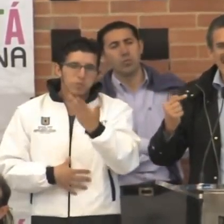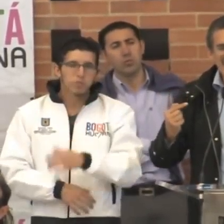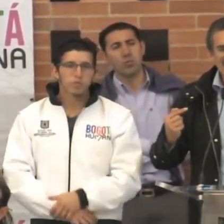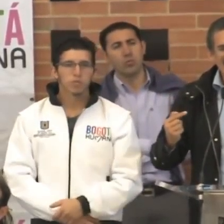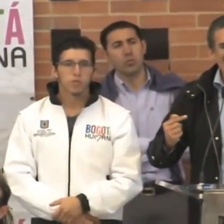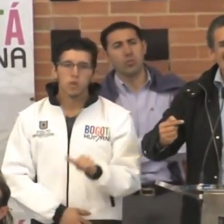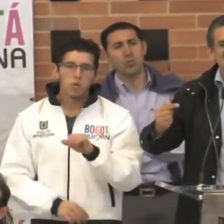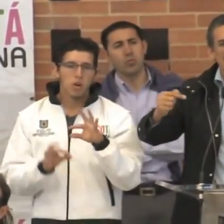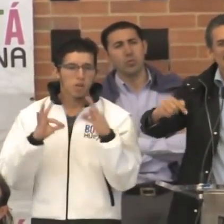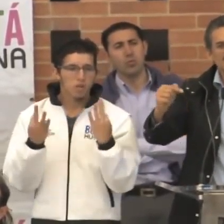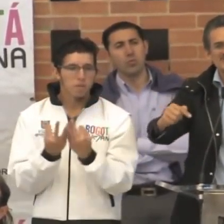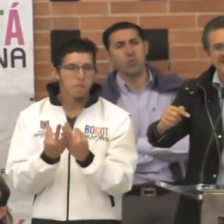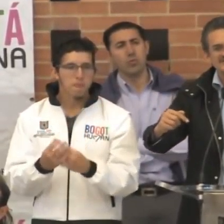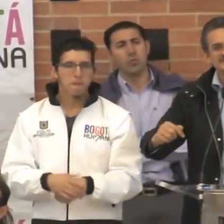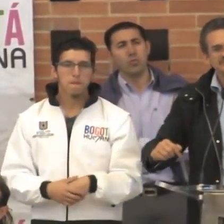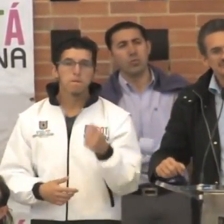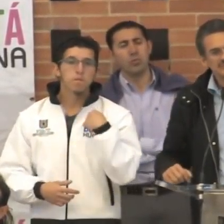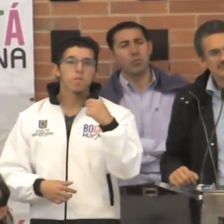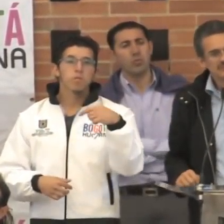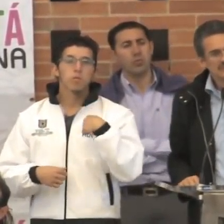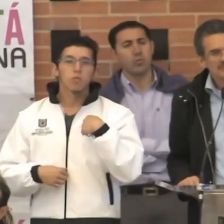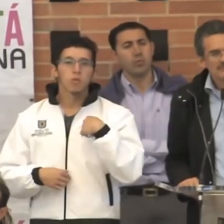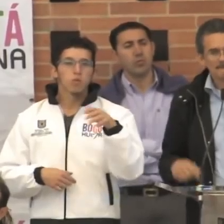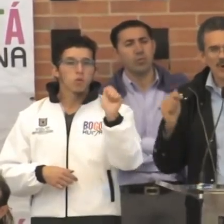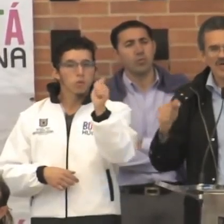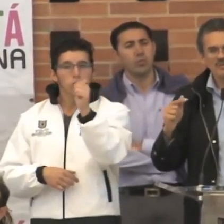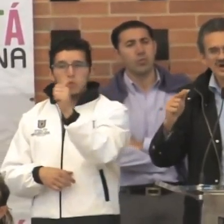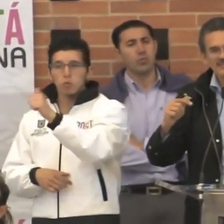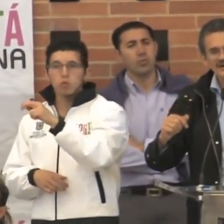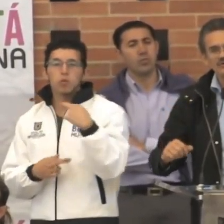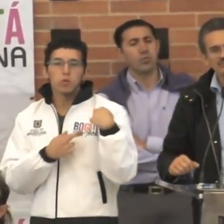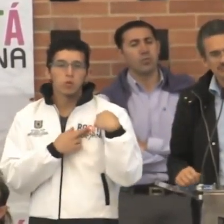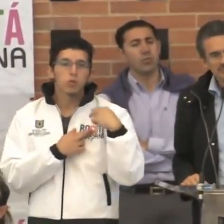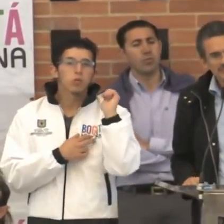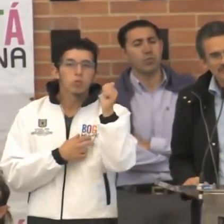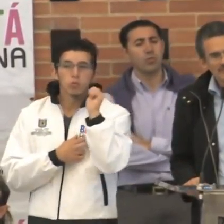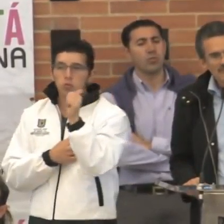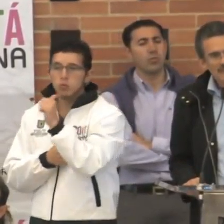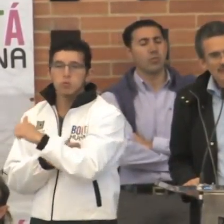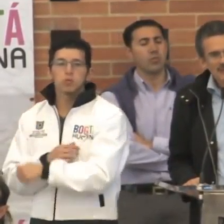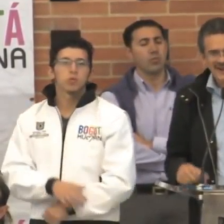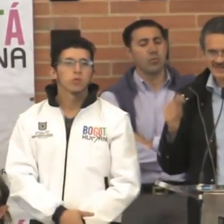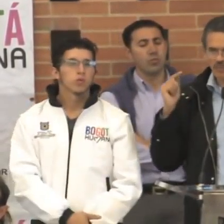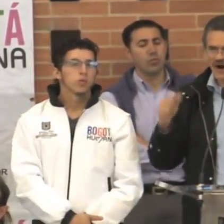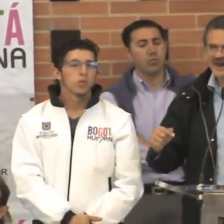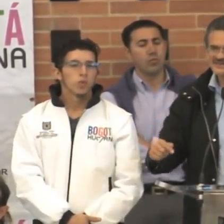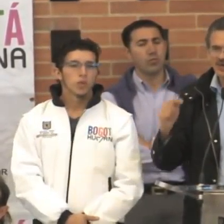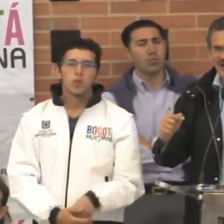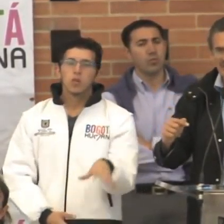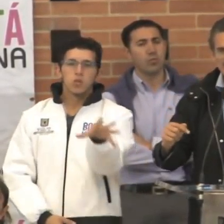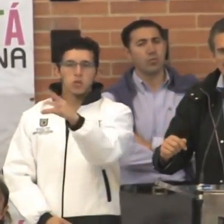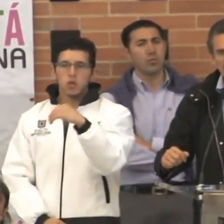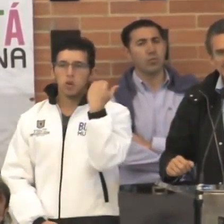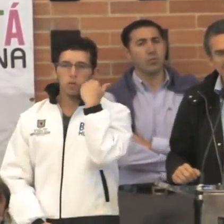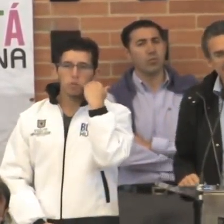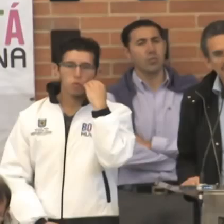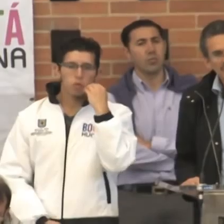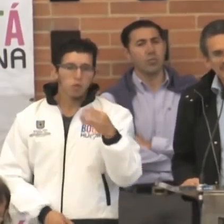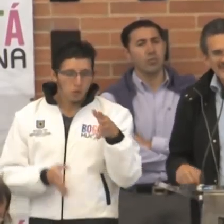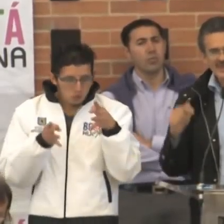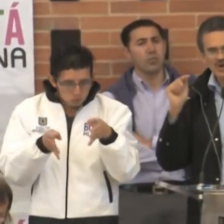Eso está en las manos nuestras, podemos cambiarlo. Las mujeres educando a sus